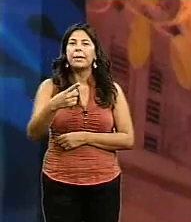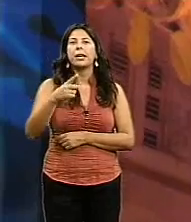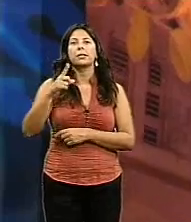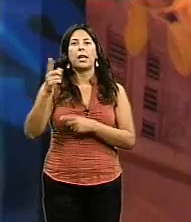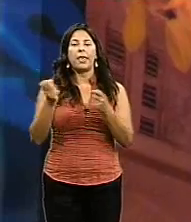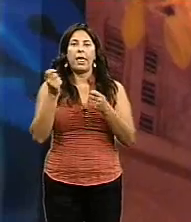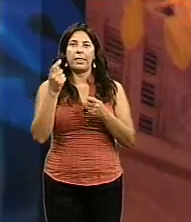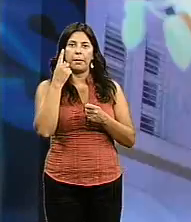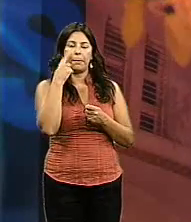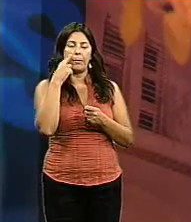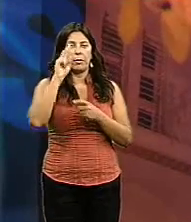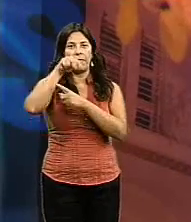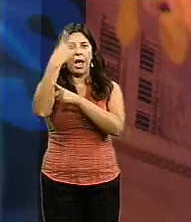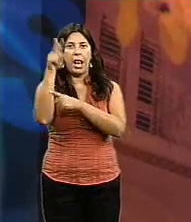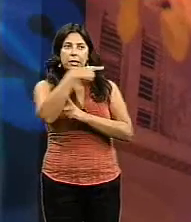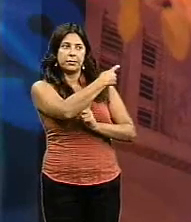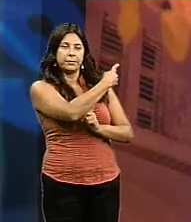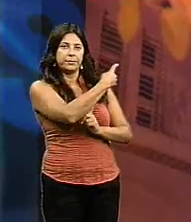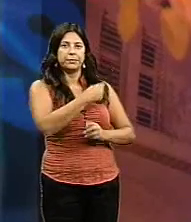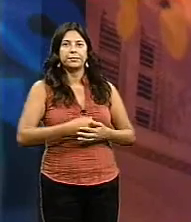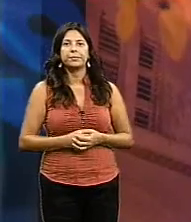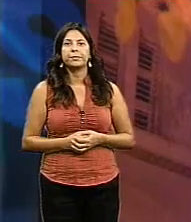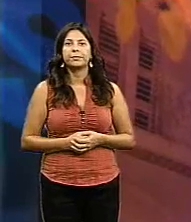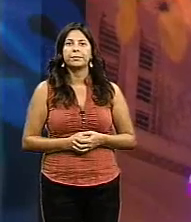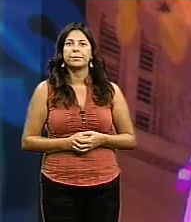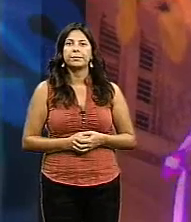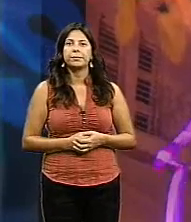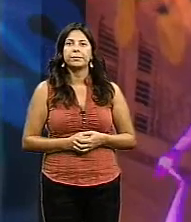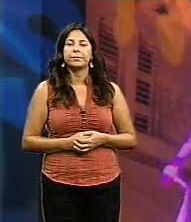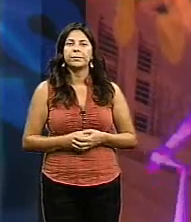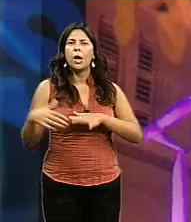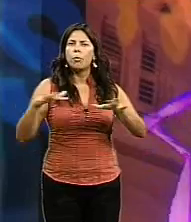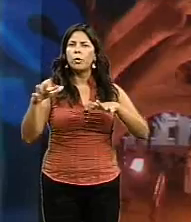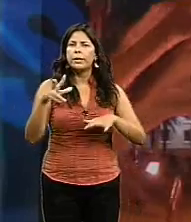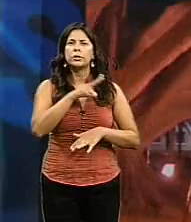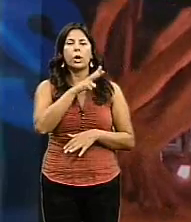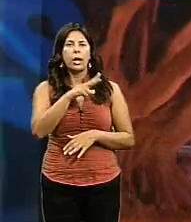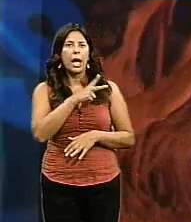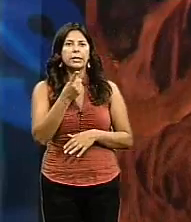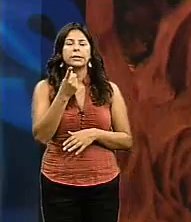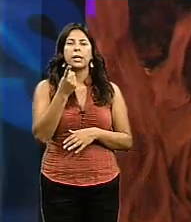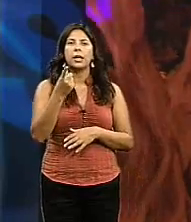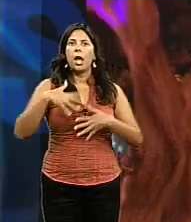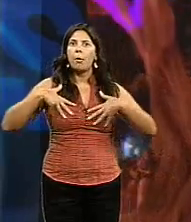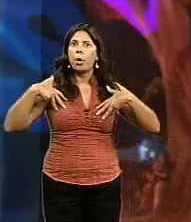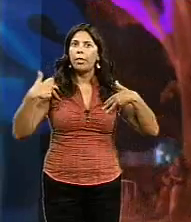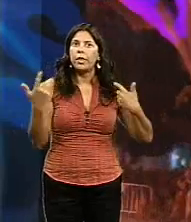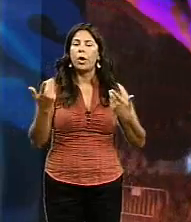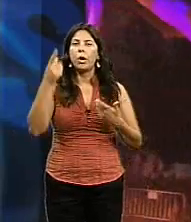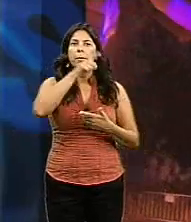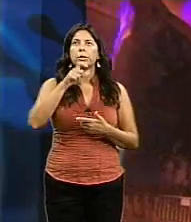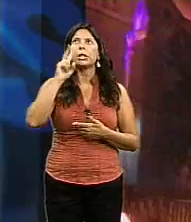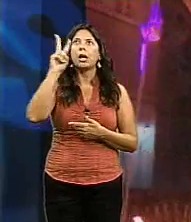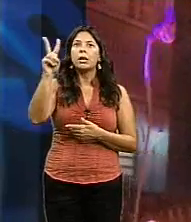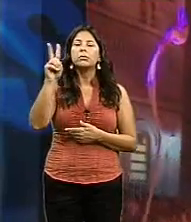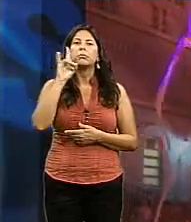García. Acrobacias y baile a gran altura con elegantes movimientos y giros imposibles. La bailarina emocionó y dio espectacularidad en un